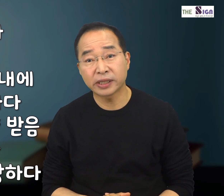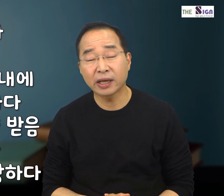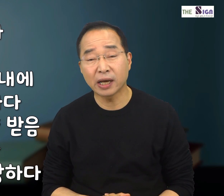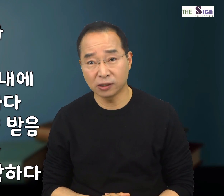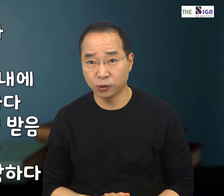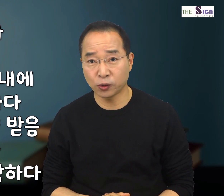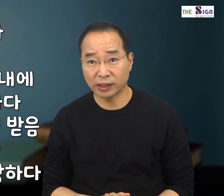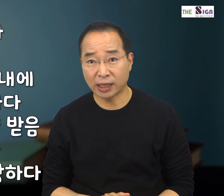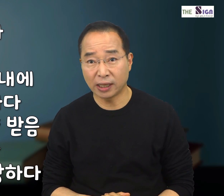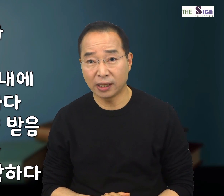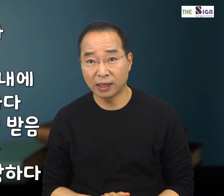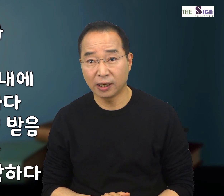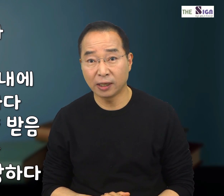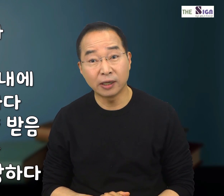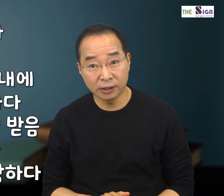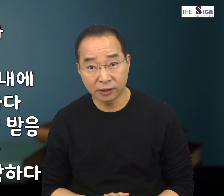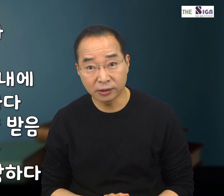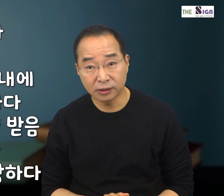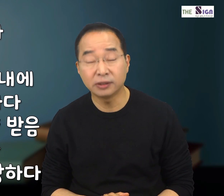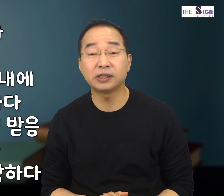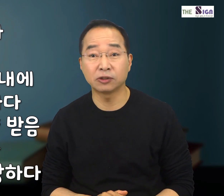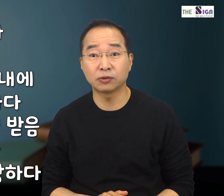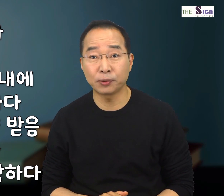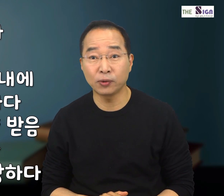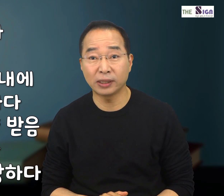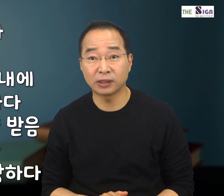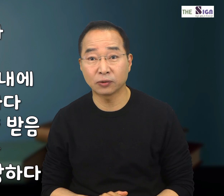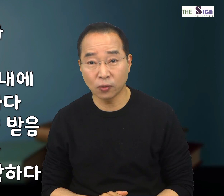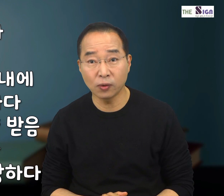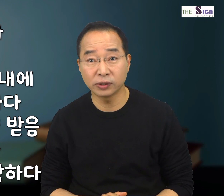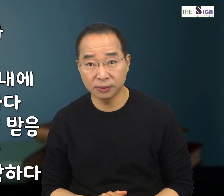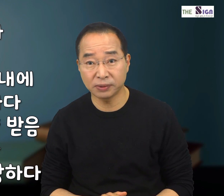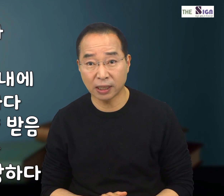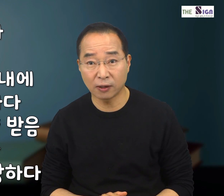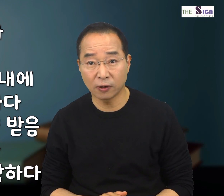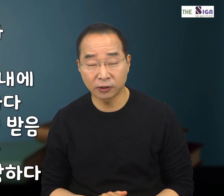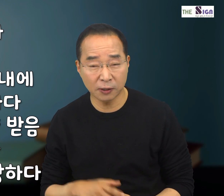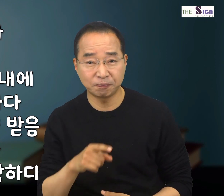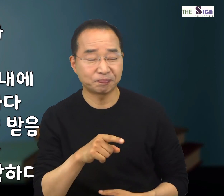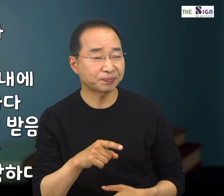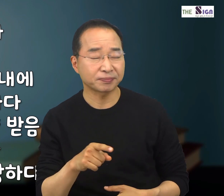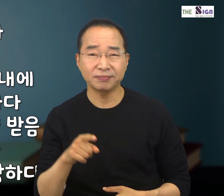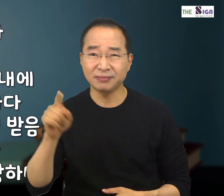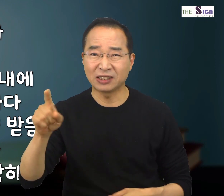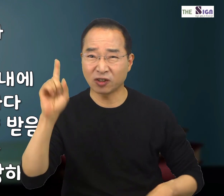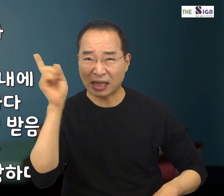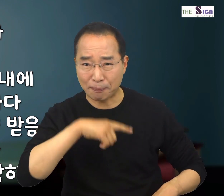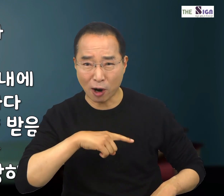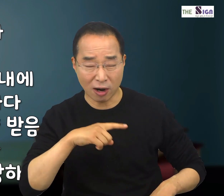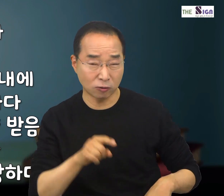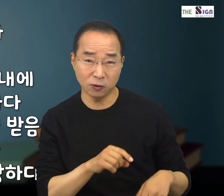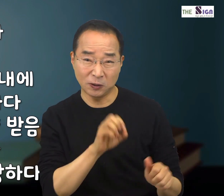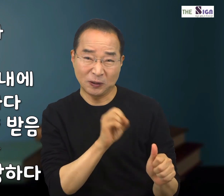생각을 조정하다 이런 식으로 표현할 때도 씁니다. 어떤 전 나빠 하고